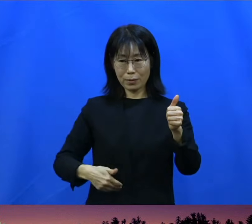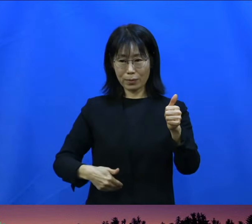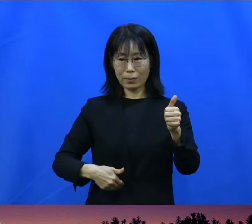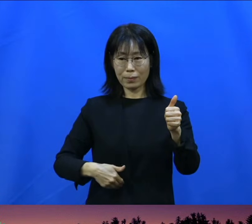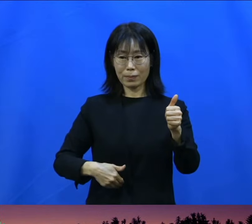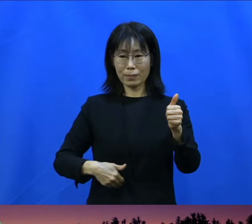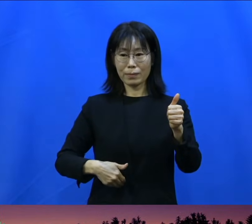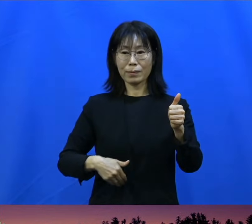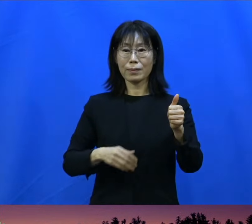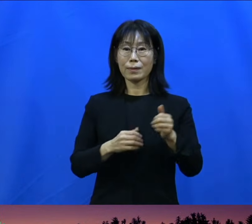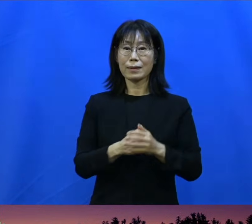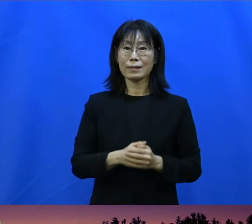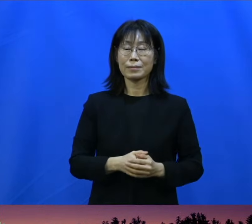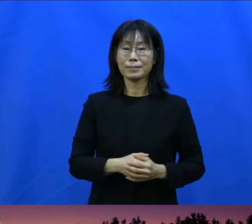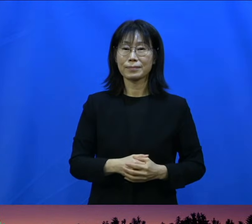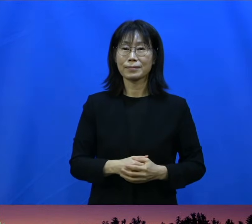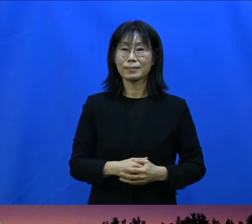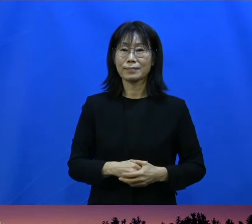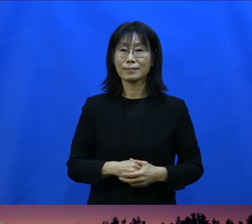것입니다.